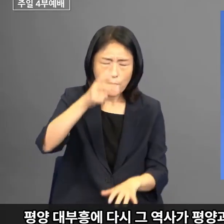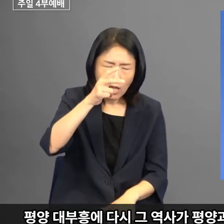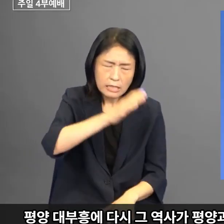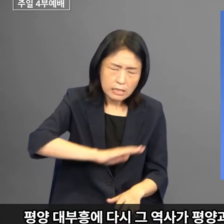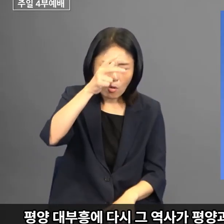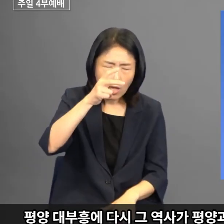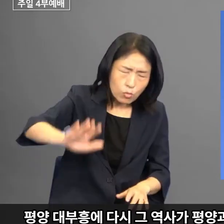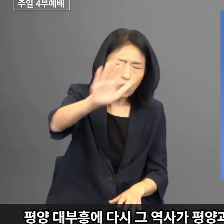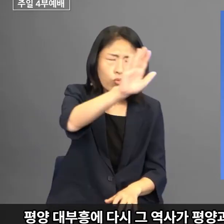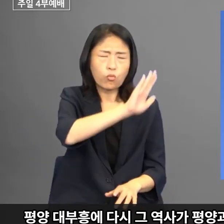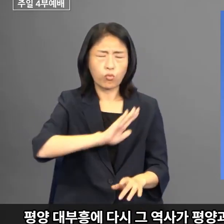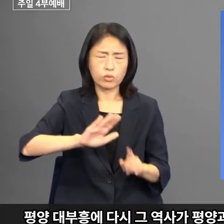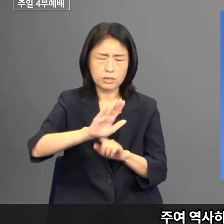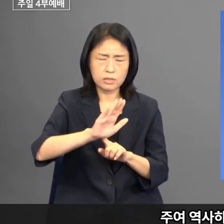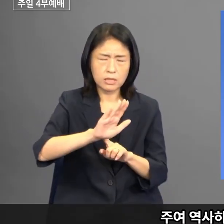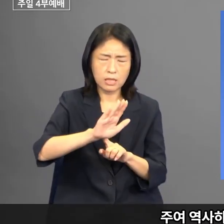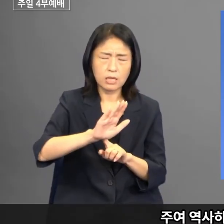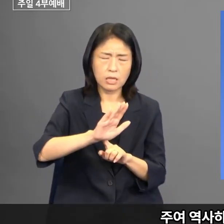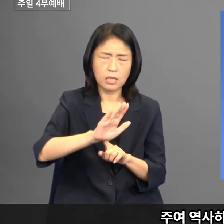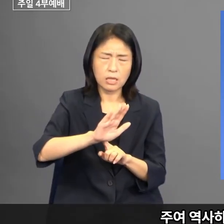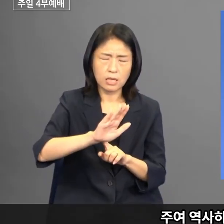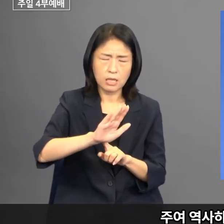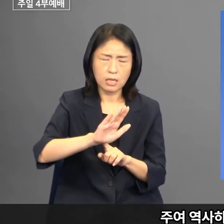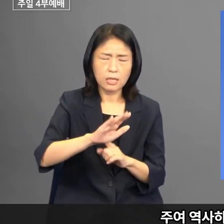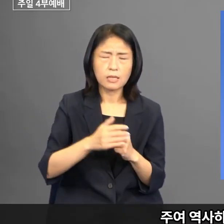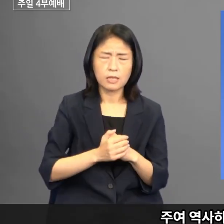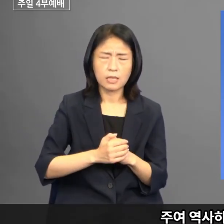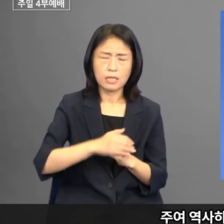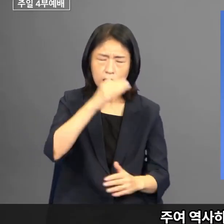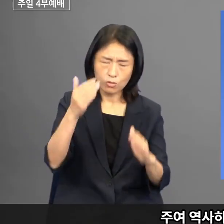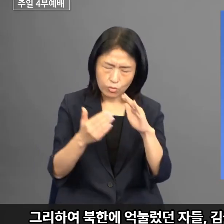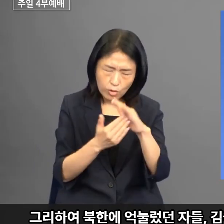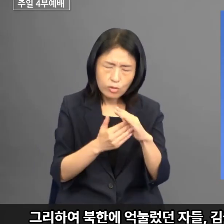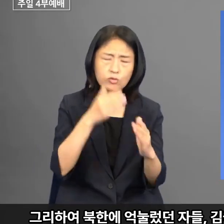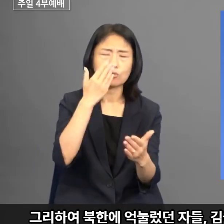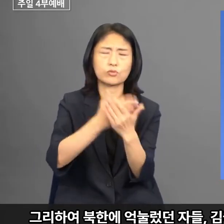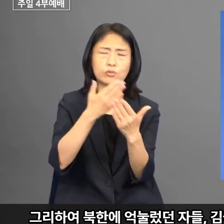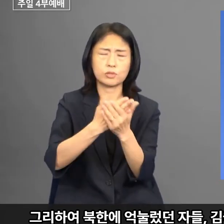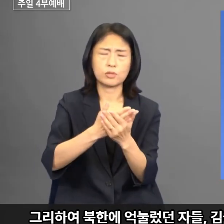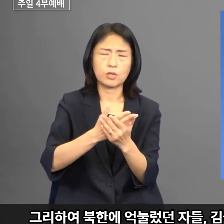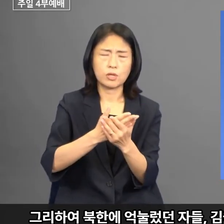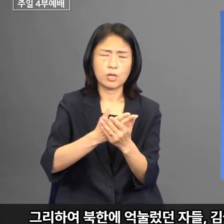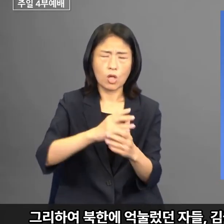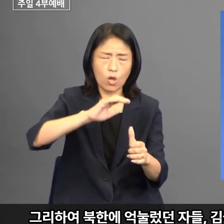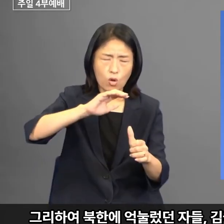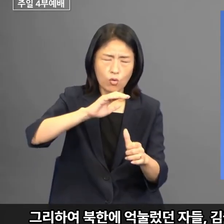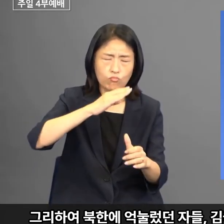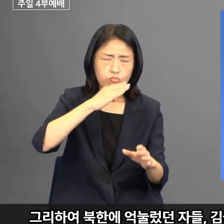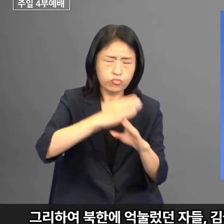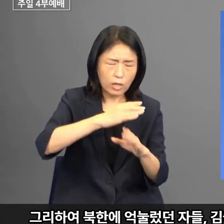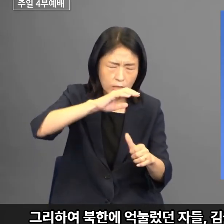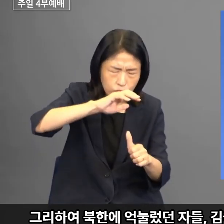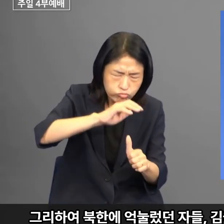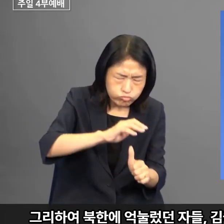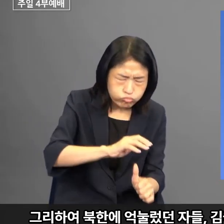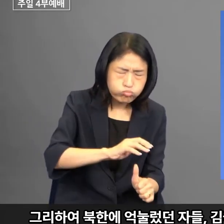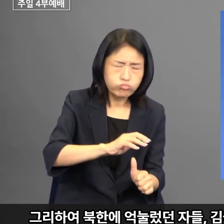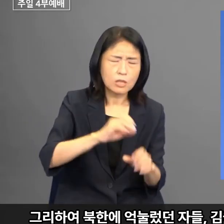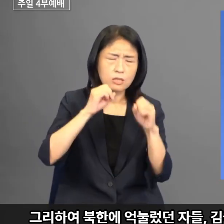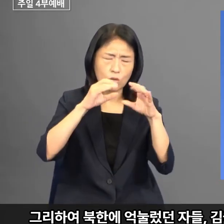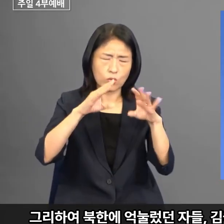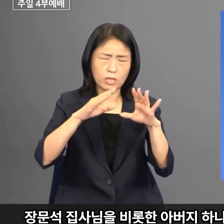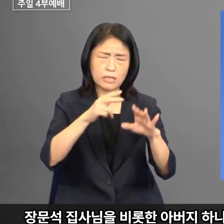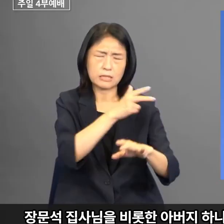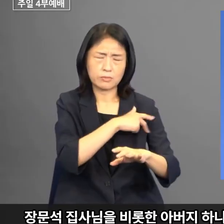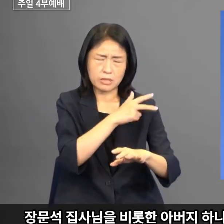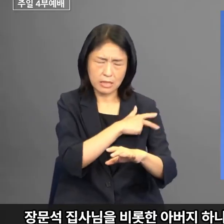가운데 일어날 수 있도록 주여 역사하여 주시옵소서. 그리하여 북한의 억눌린 자들, 김국기, 김정은 목사님, 최춘규